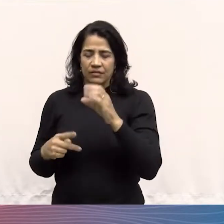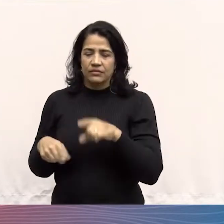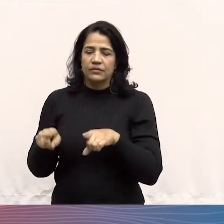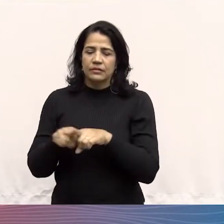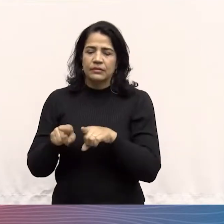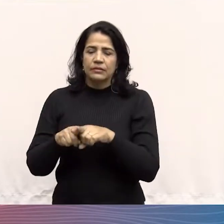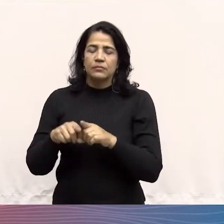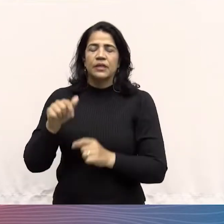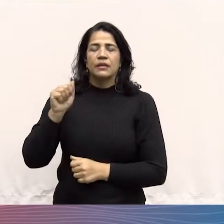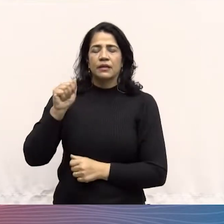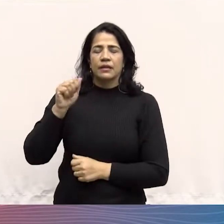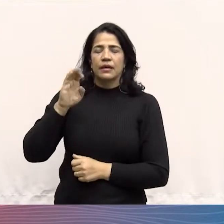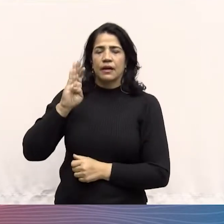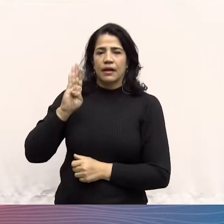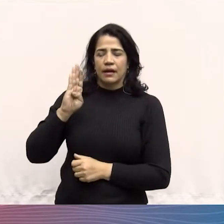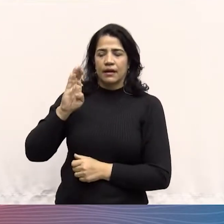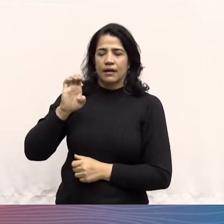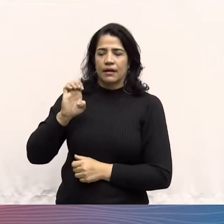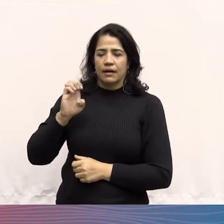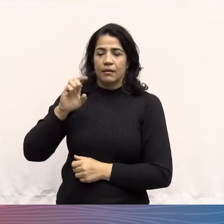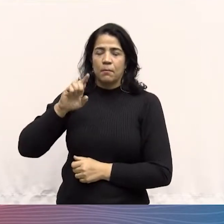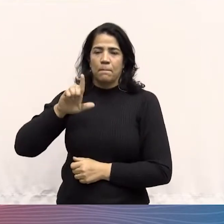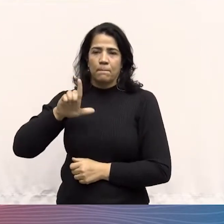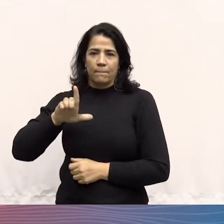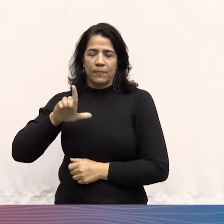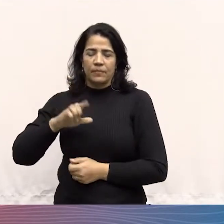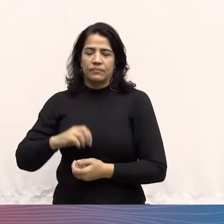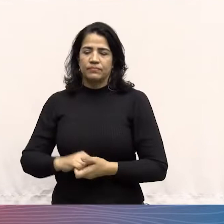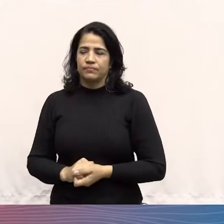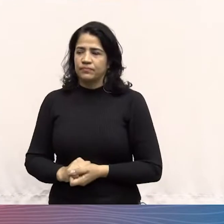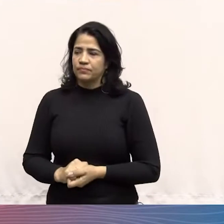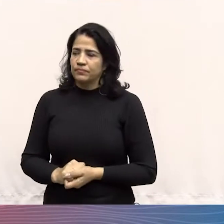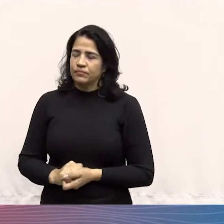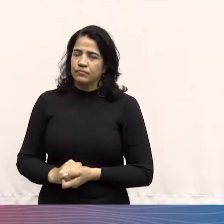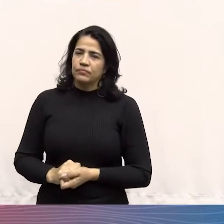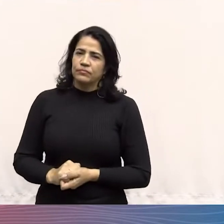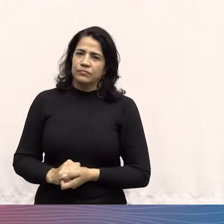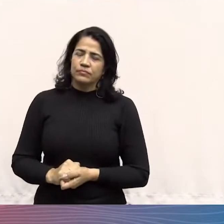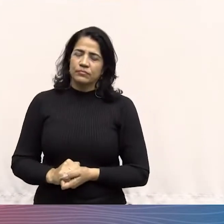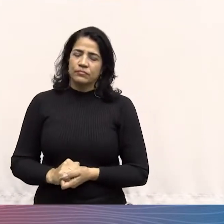diferentes, né? O Caim, depois ele